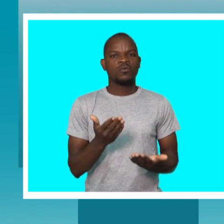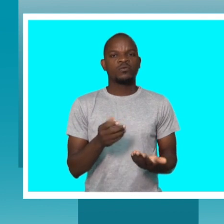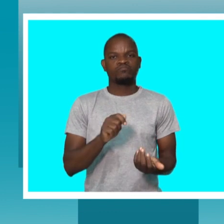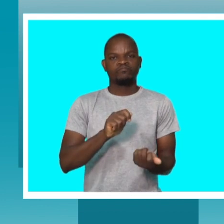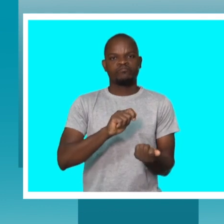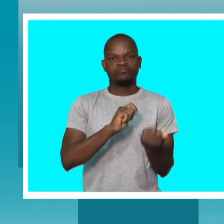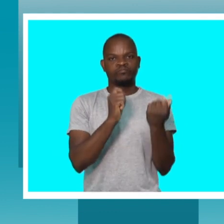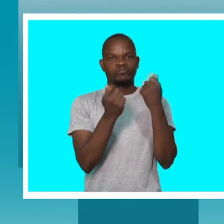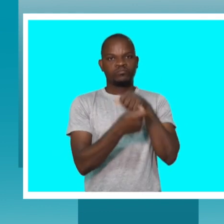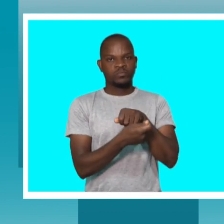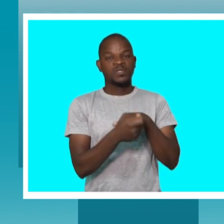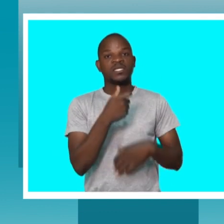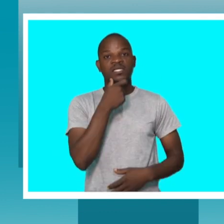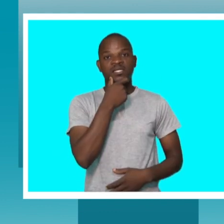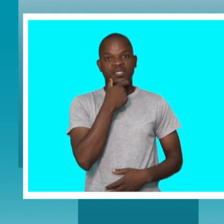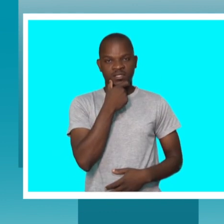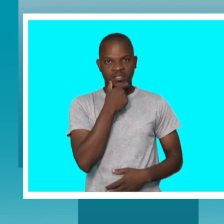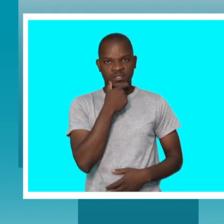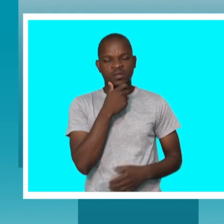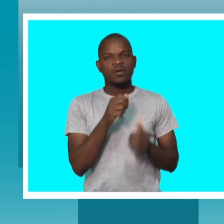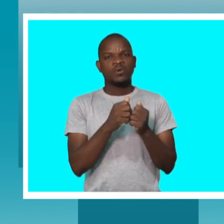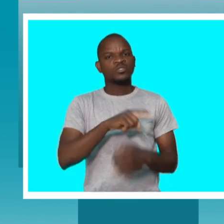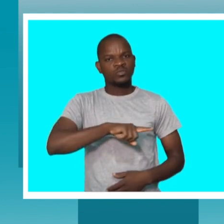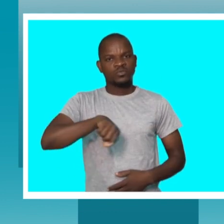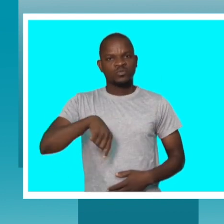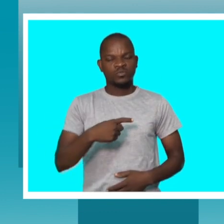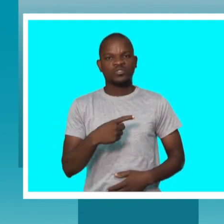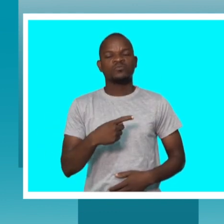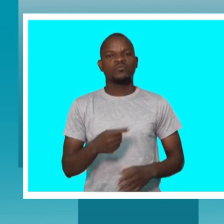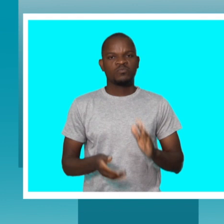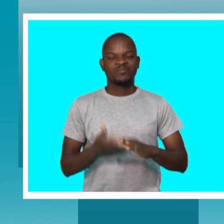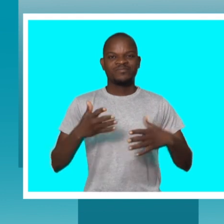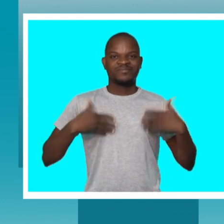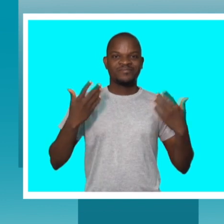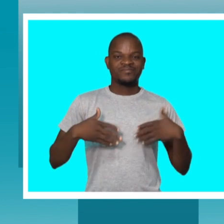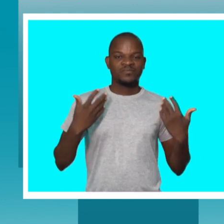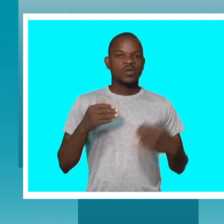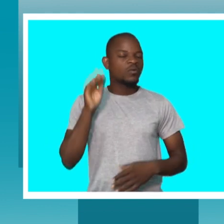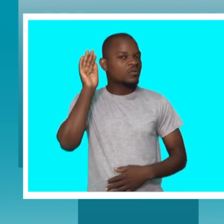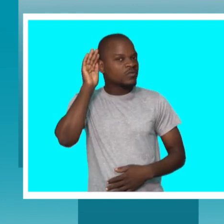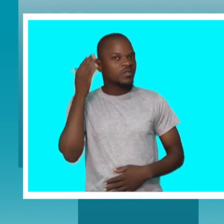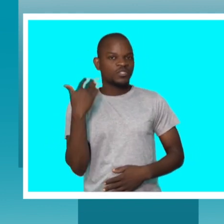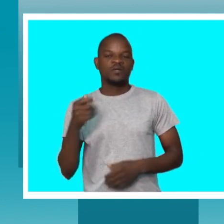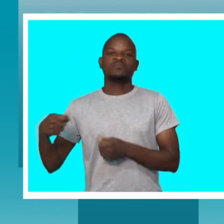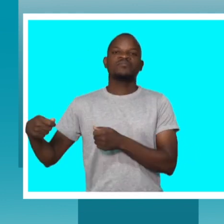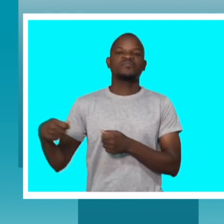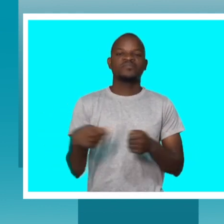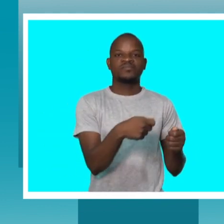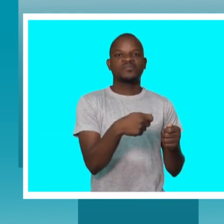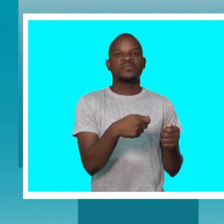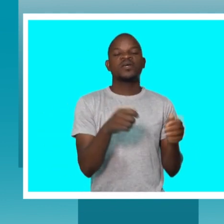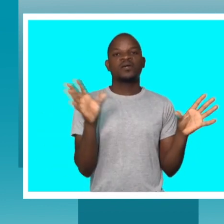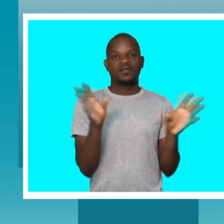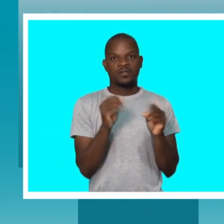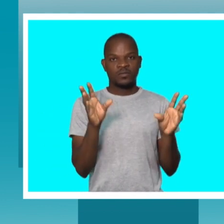tradução para o inglês, mas nós só ficaremos satisfeitos quando sabermos de que Moçambique já submeteu